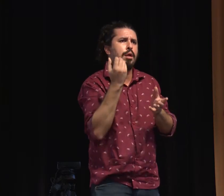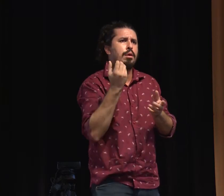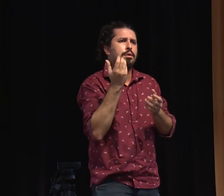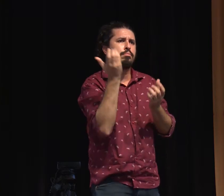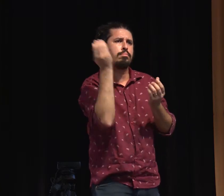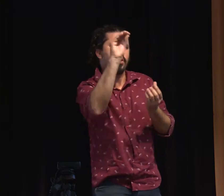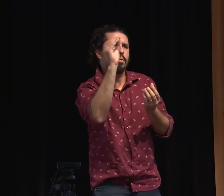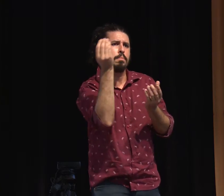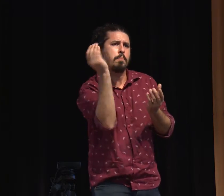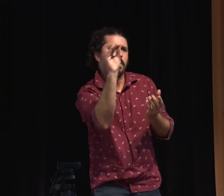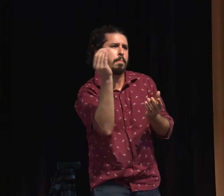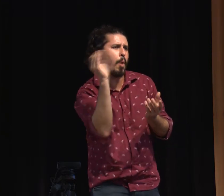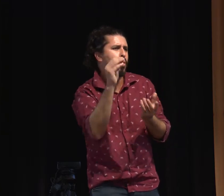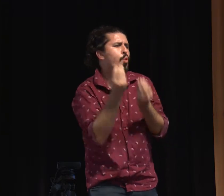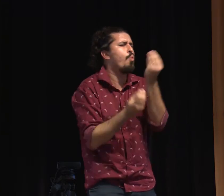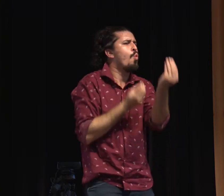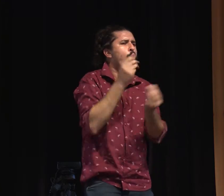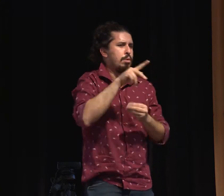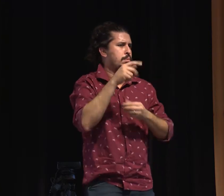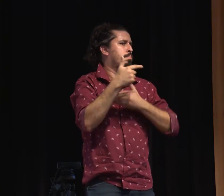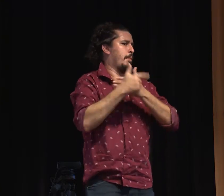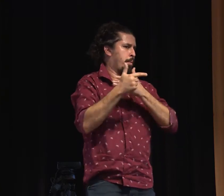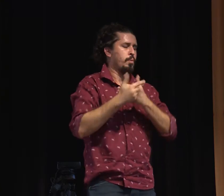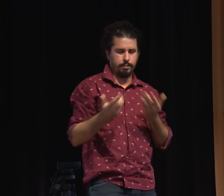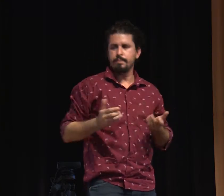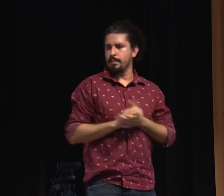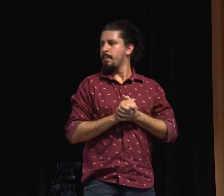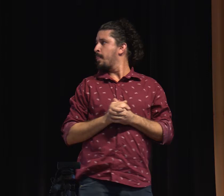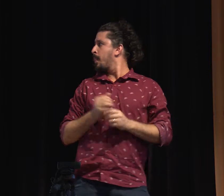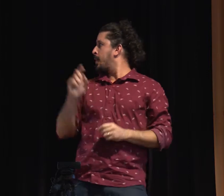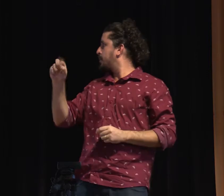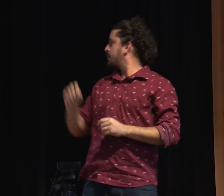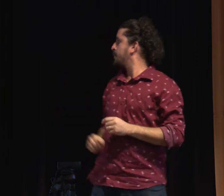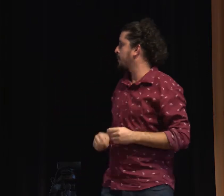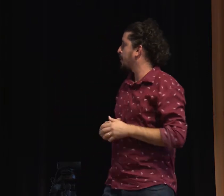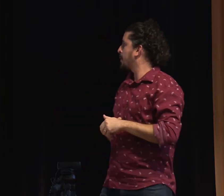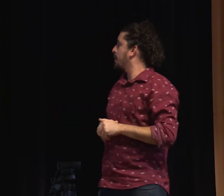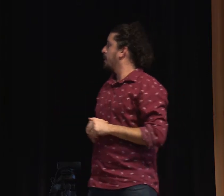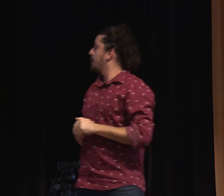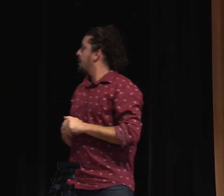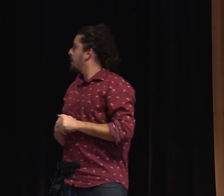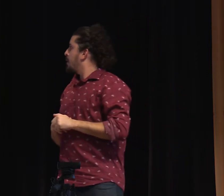vai falar com aquele aluno, como é que você vai avaliar ele. Aí tem esse papel do professor.